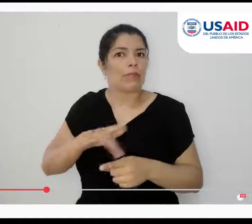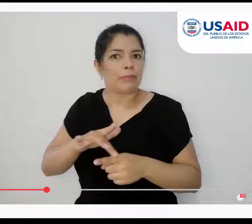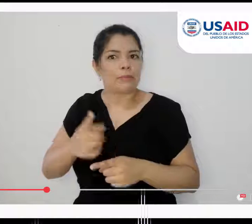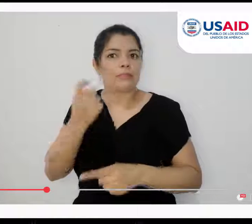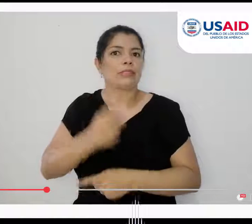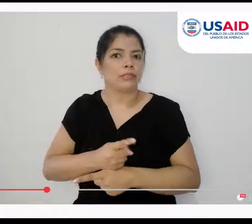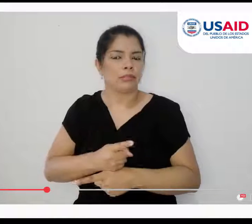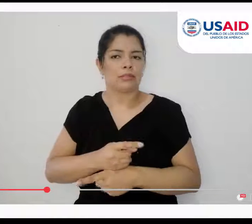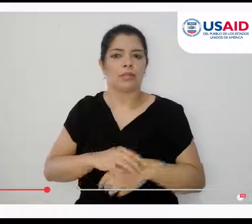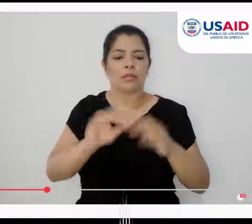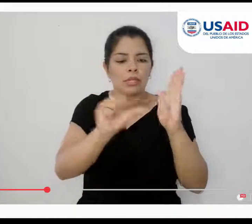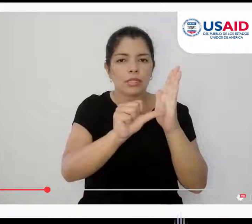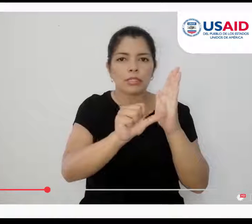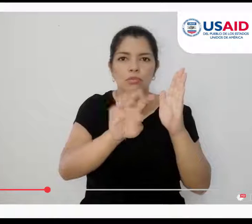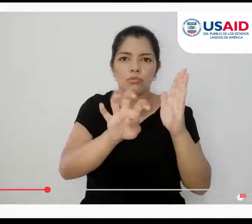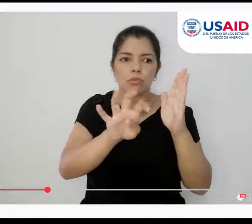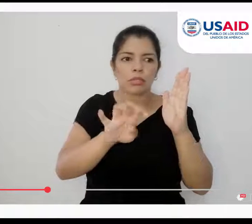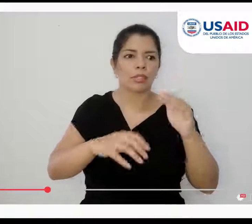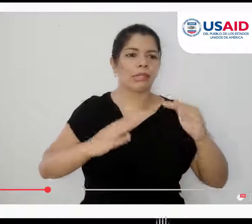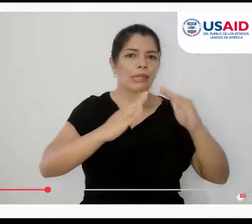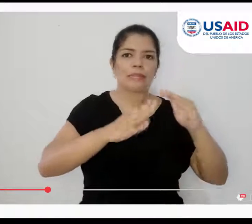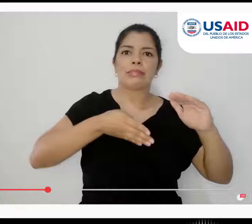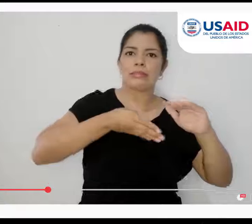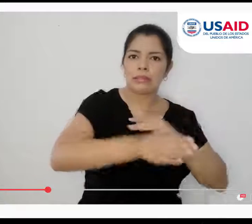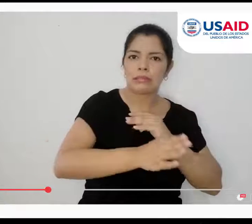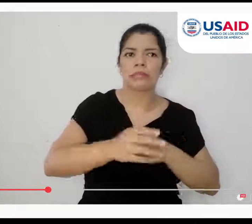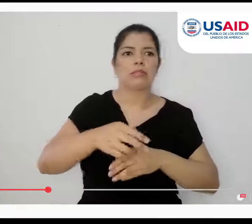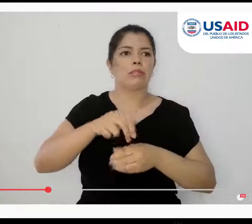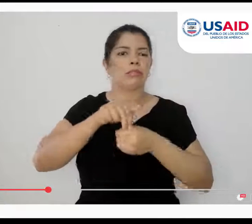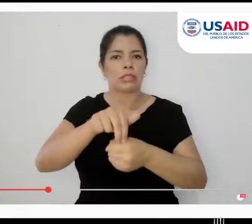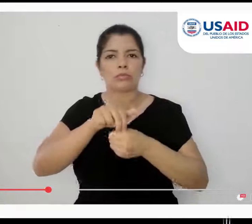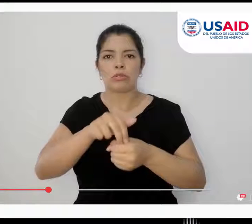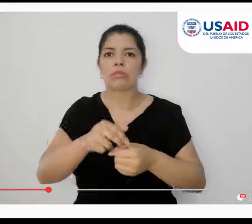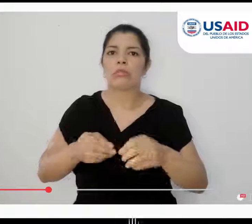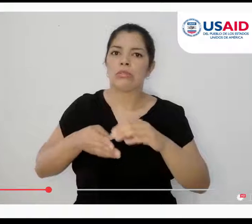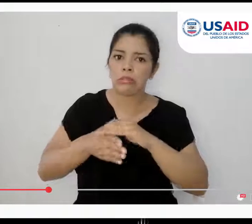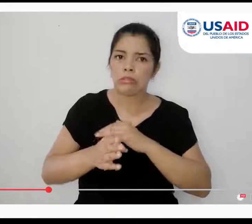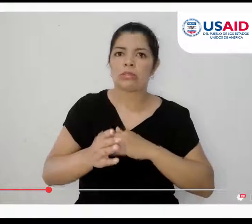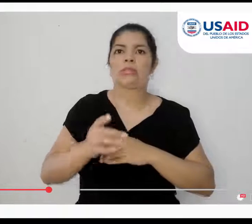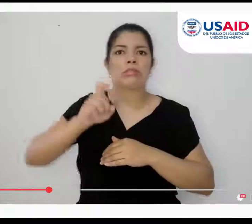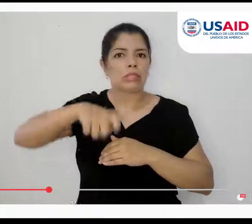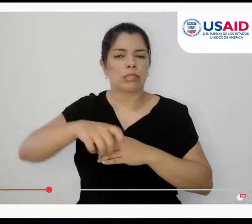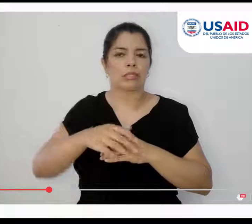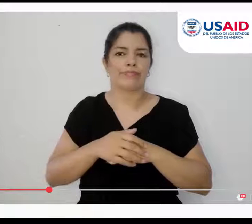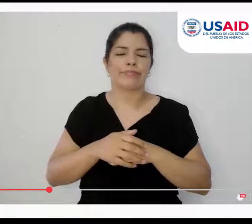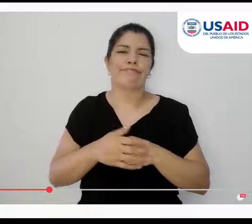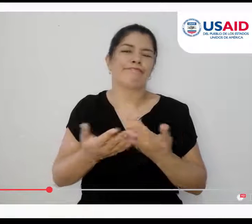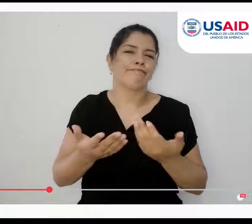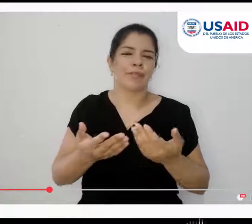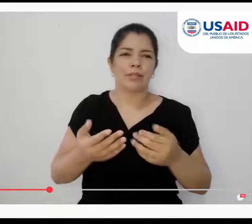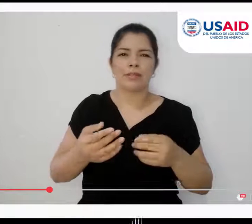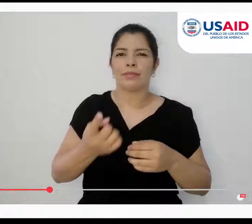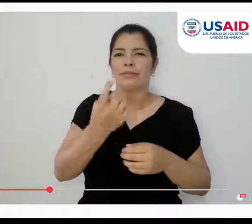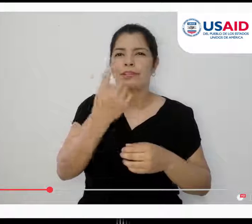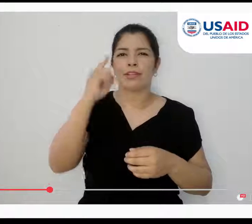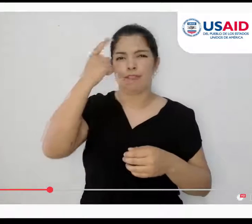sobre accesibilidad a la vivienda, al transporte, entre otros. Adolecemos de metas claras